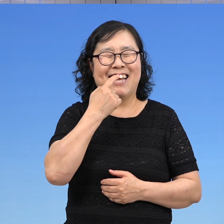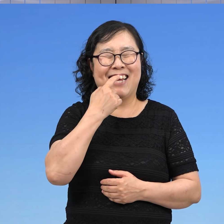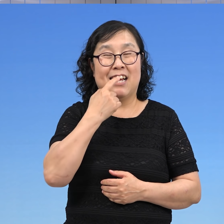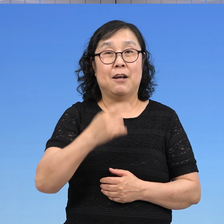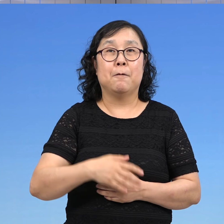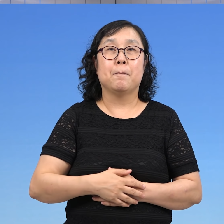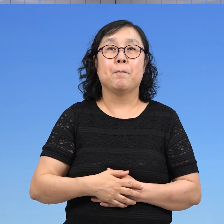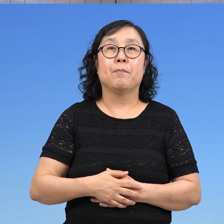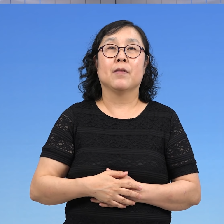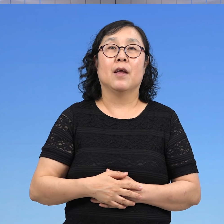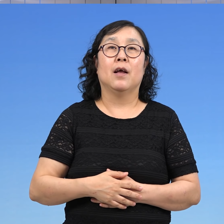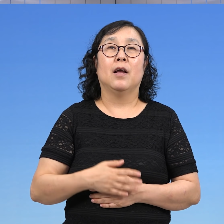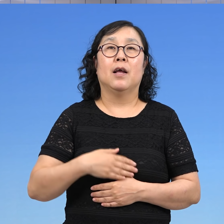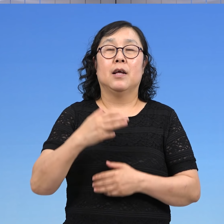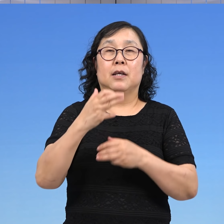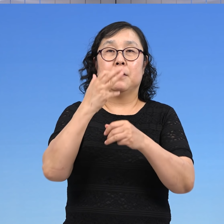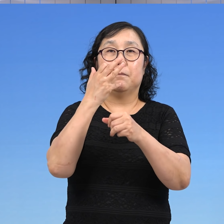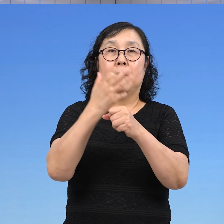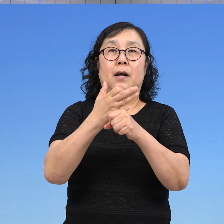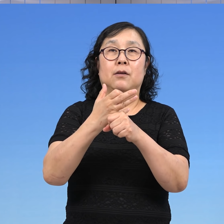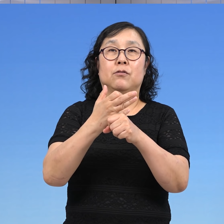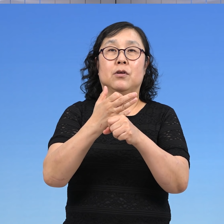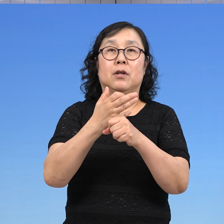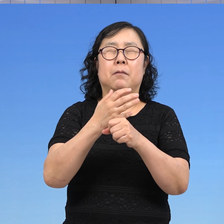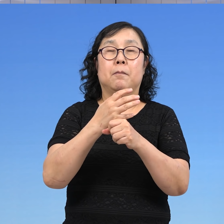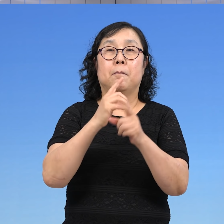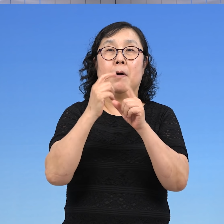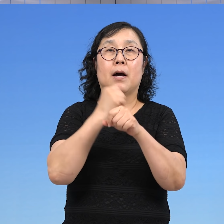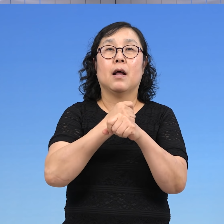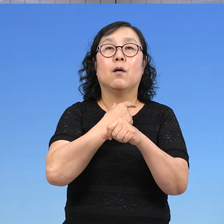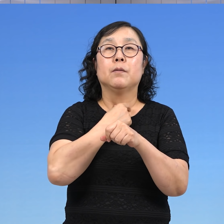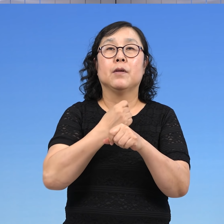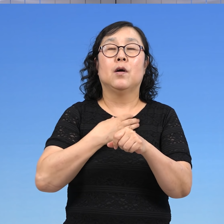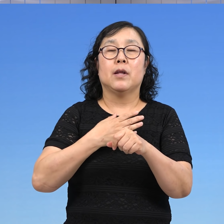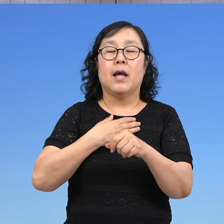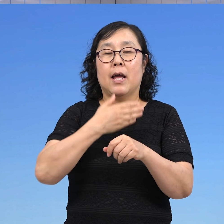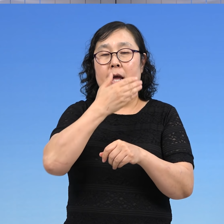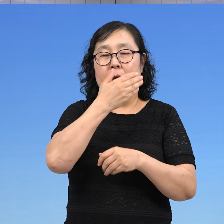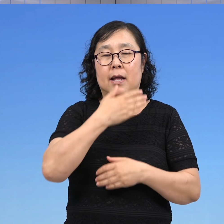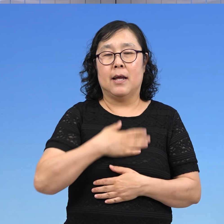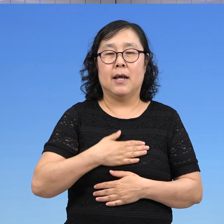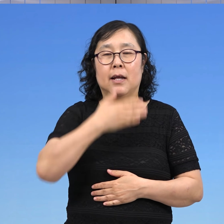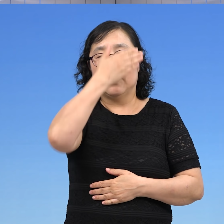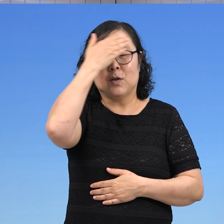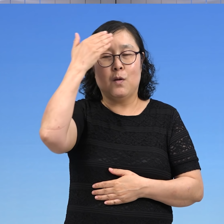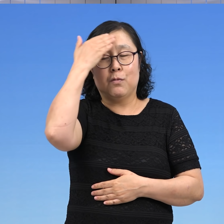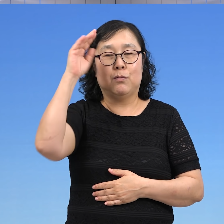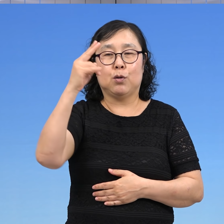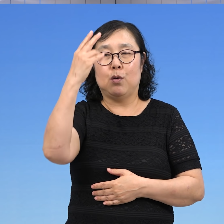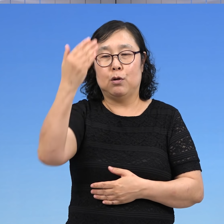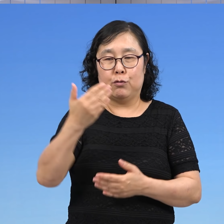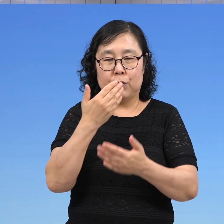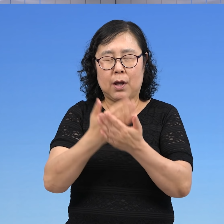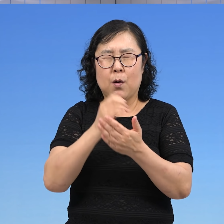한 보수 흰머리 나 여러분한테 18주 내놓은 한마디 하고 싶습니다 내청춘 돌리도